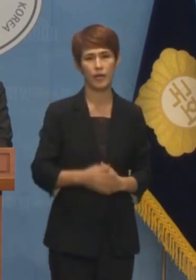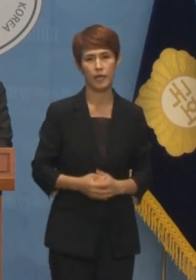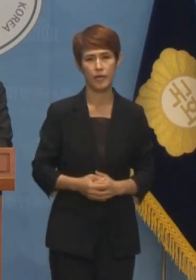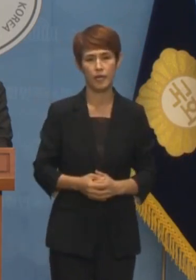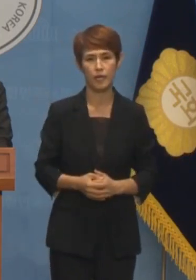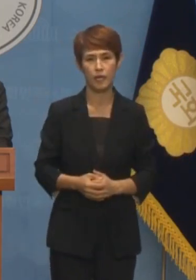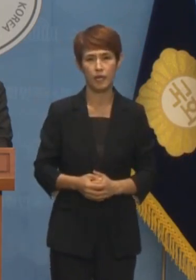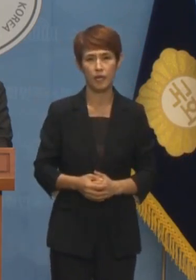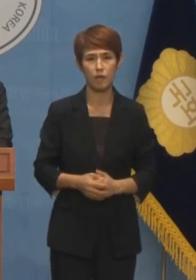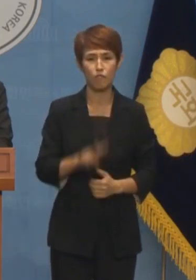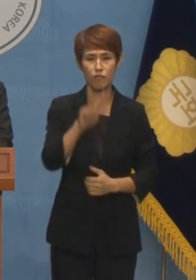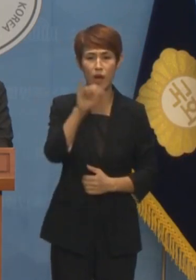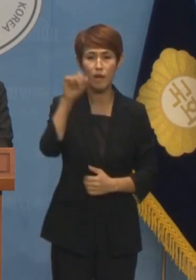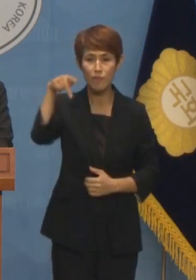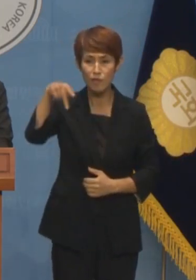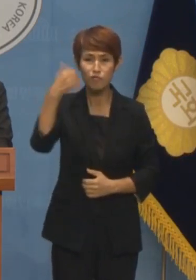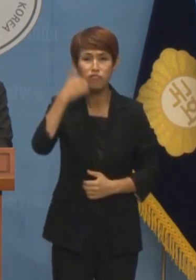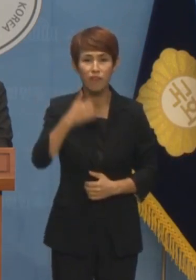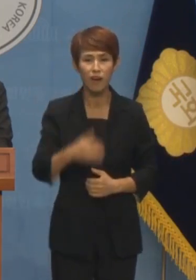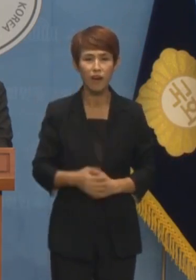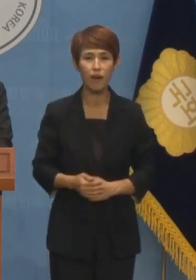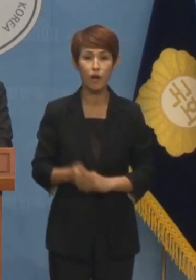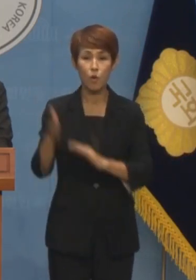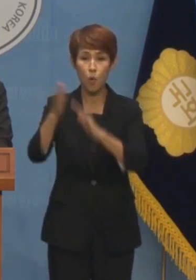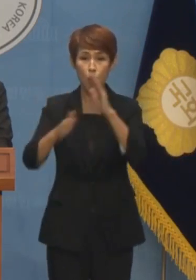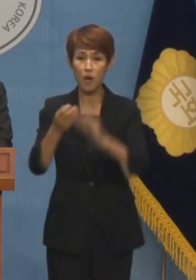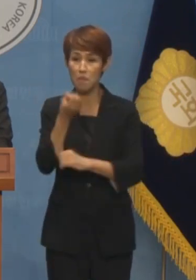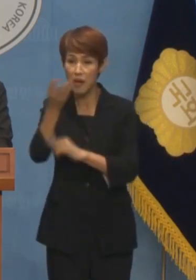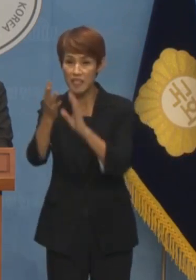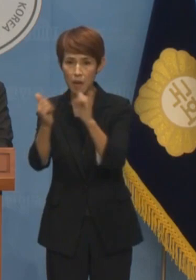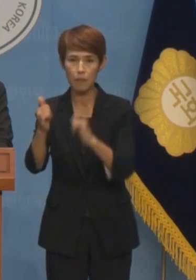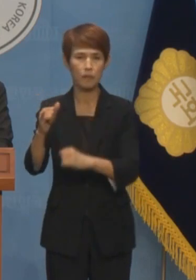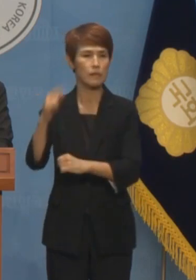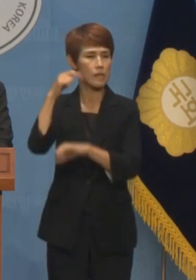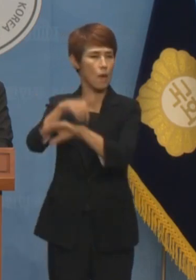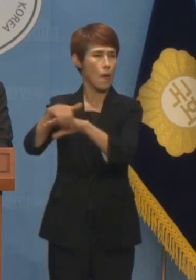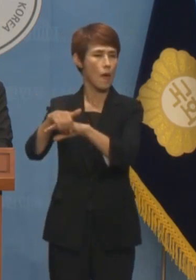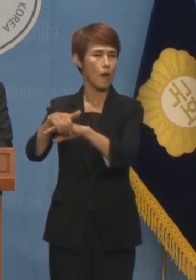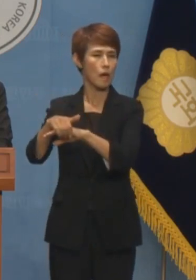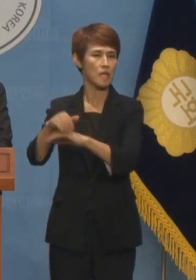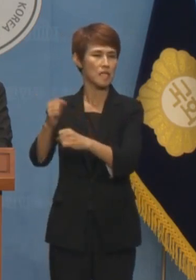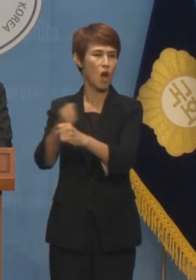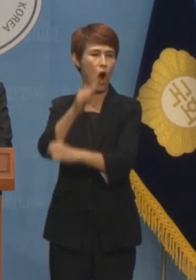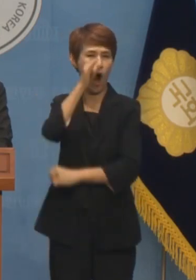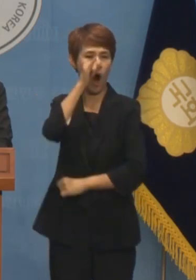숫제 공익제보자가 의도적으로 계획한 것이라고까지 우깁니다.